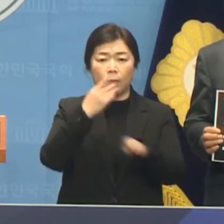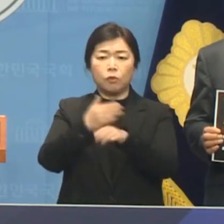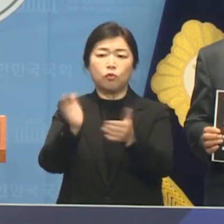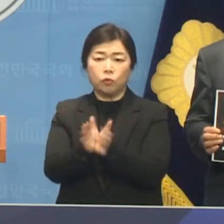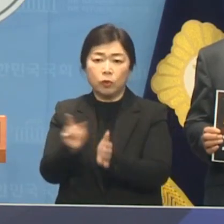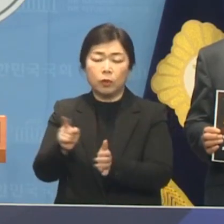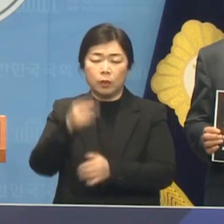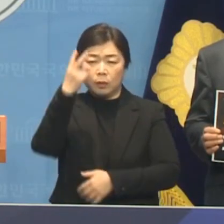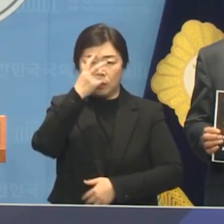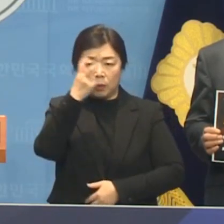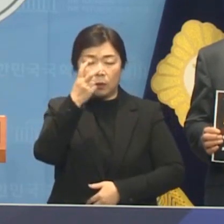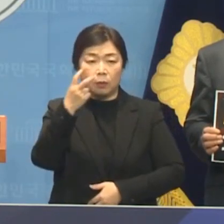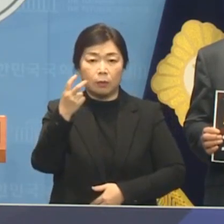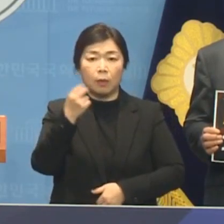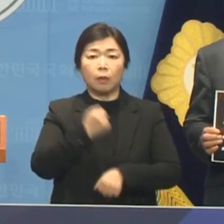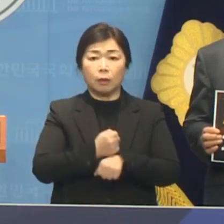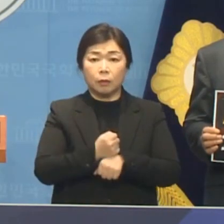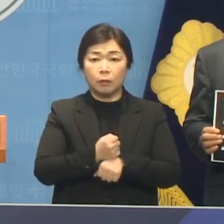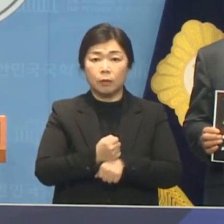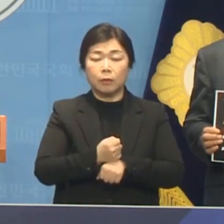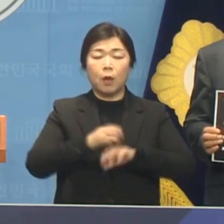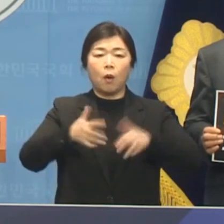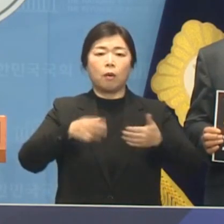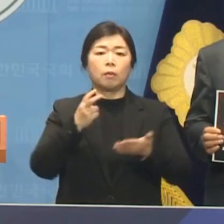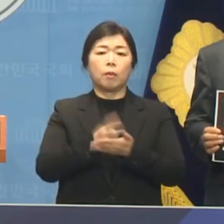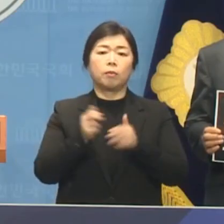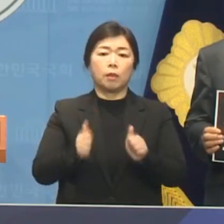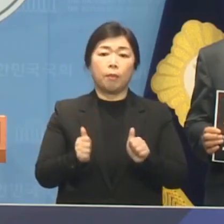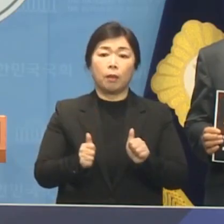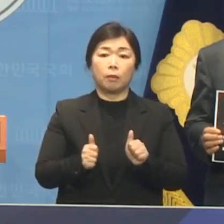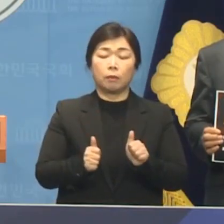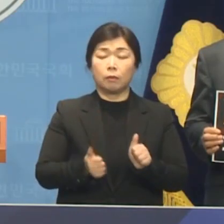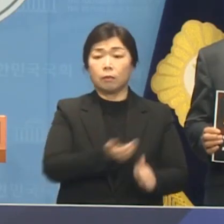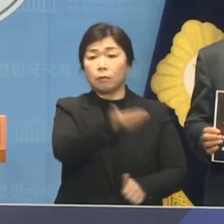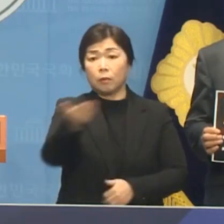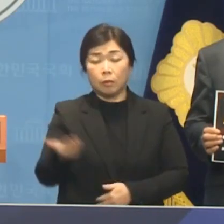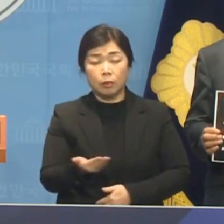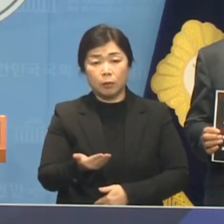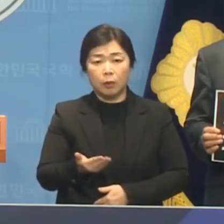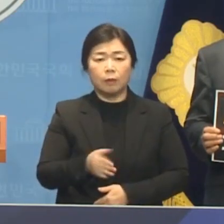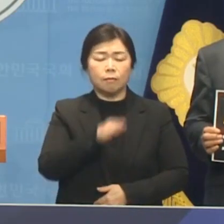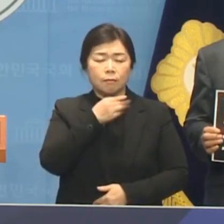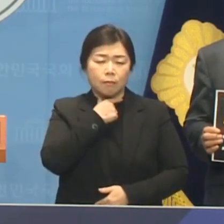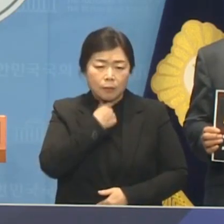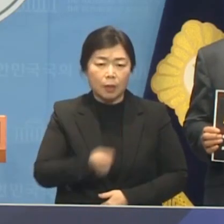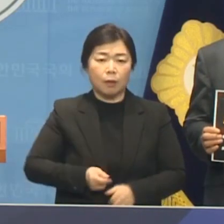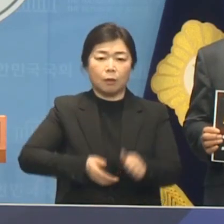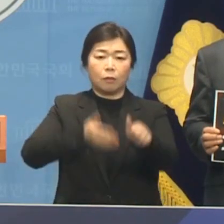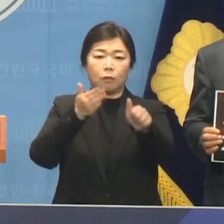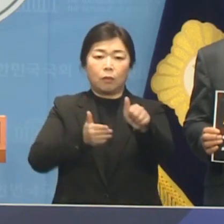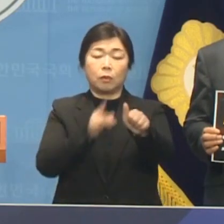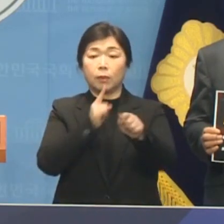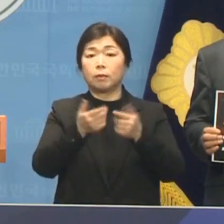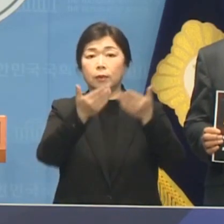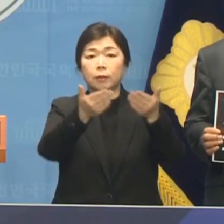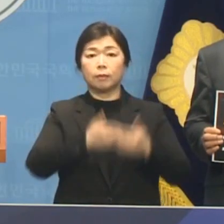민주주의의 수호자이신 헌법재판소 재판관님들께 간곡히